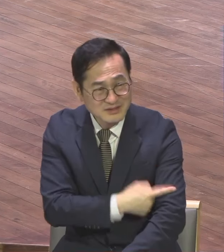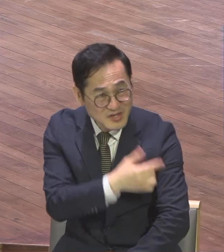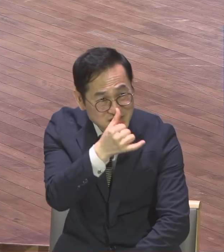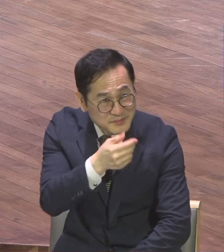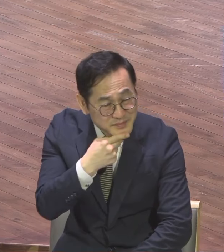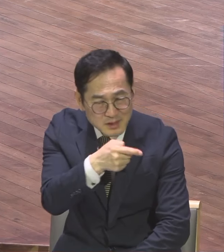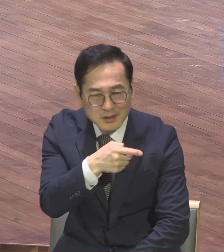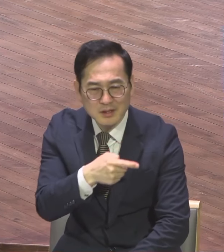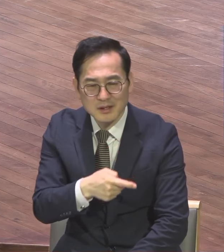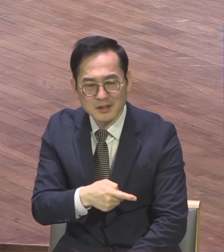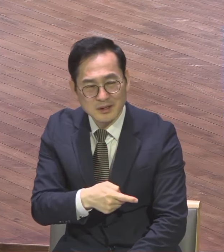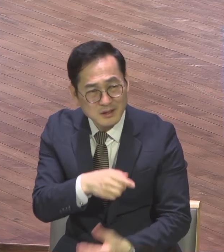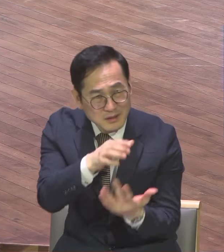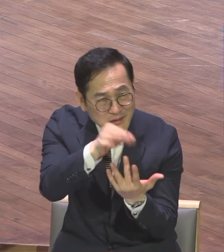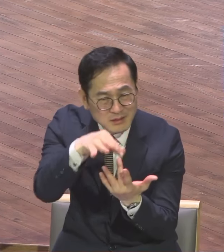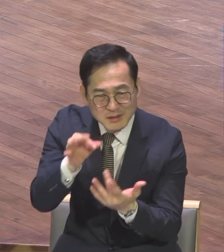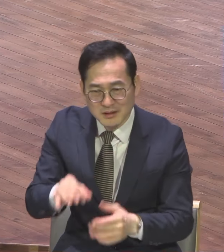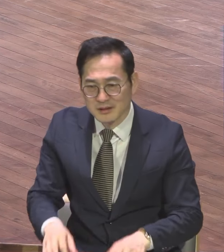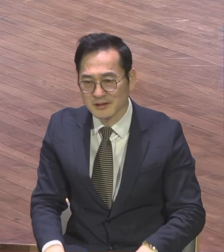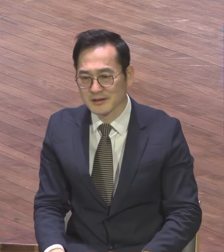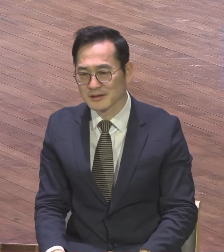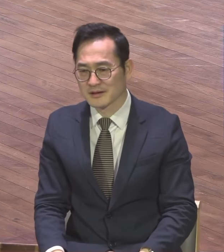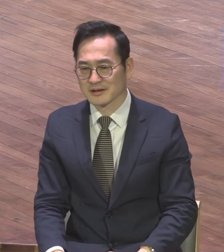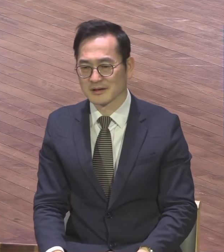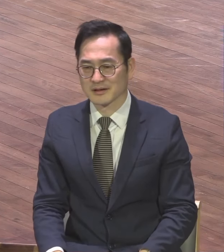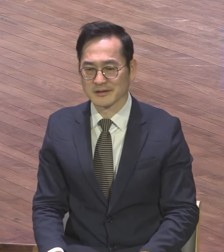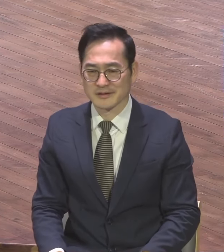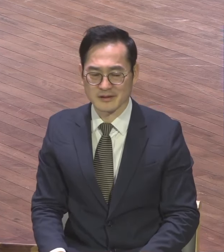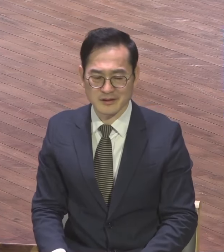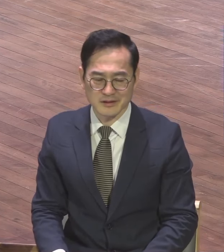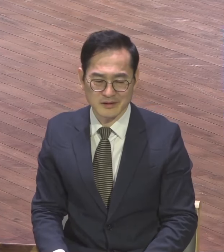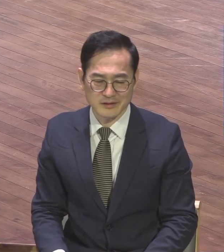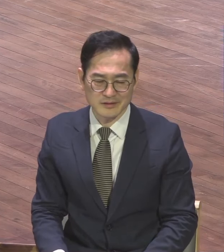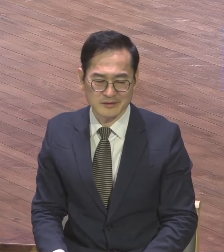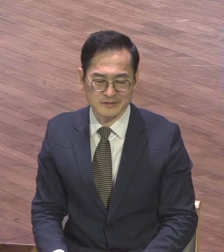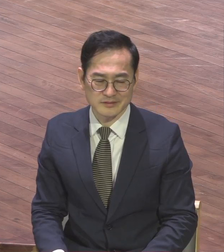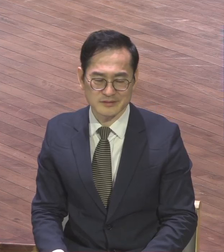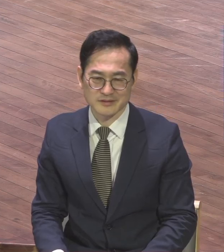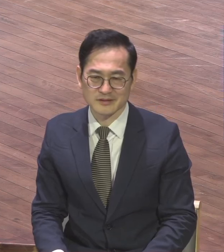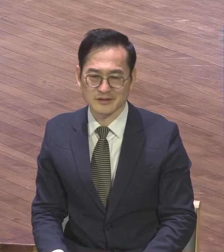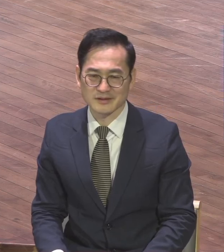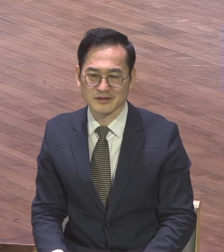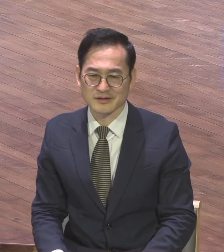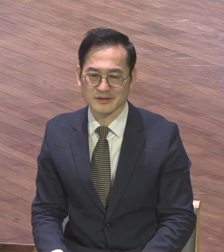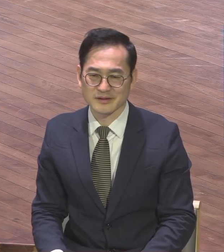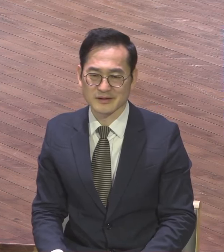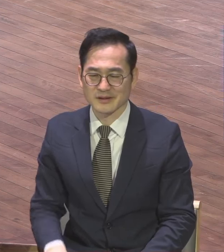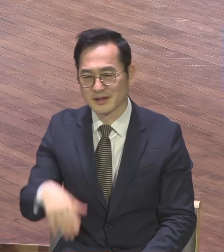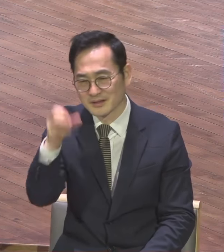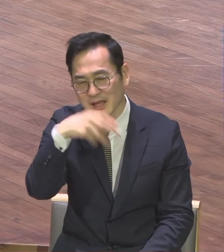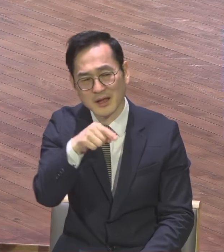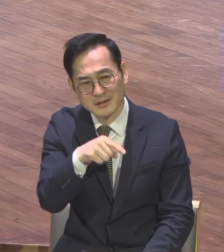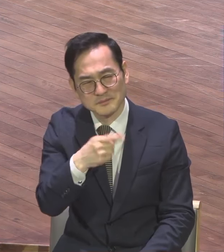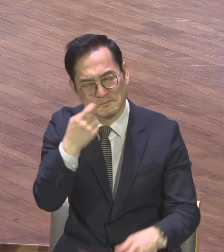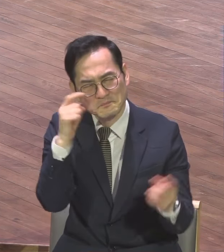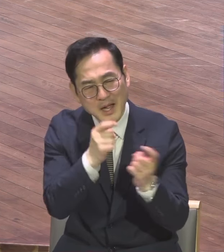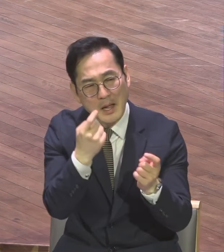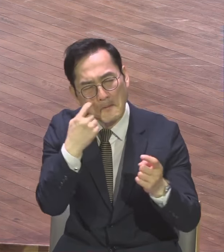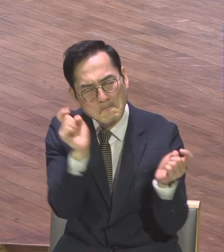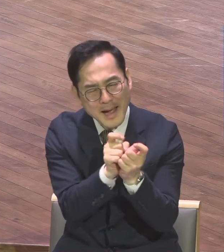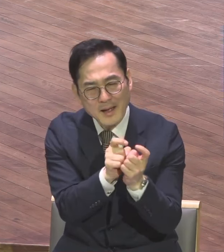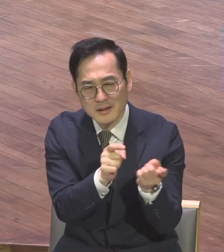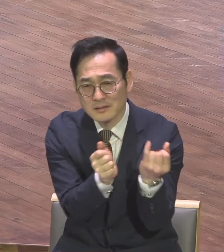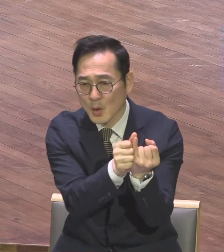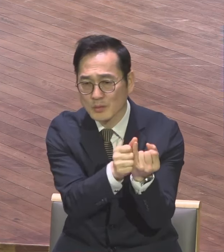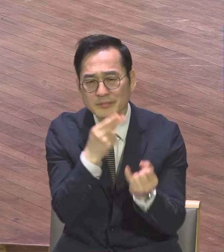요즘 젊은이들은 뭐 우리처럼 한 방에 꽂혀가 가고 이런 게 없어. 그냥 전부 막 계산이야